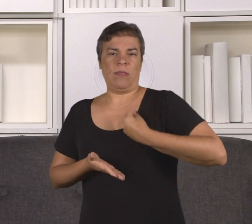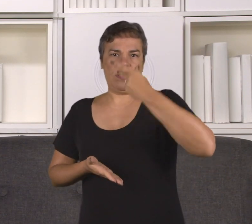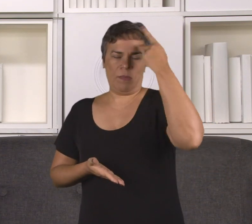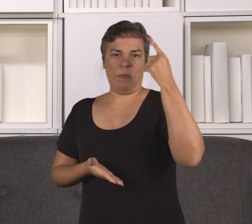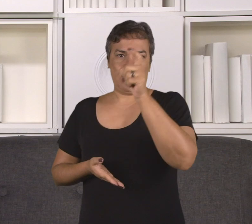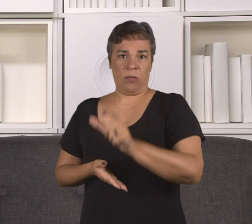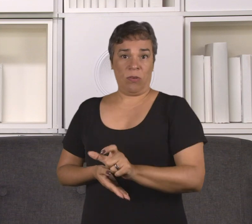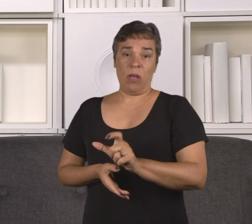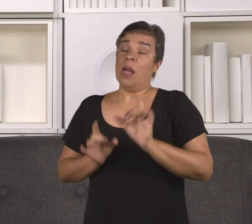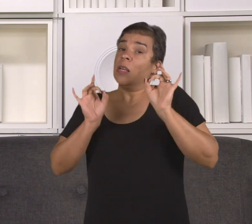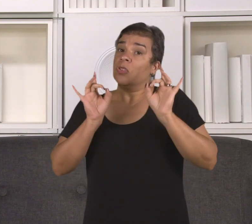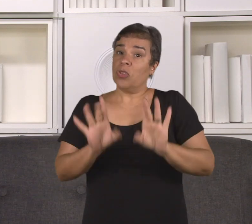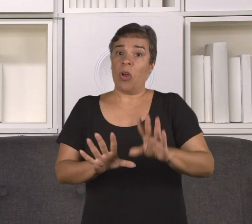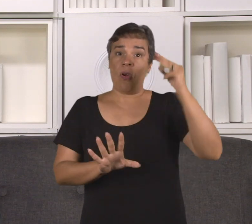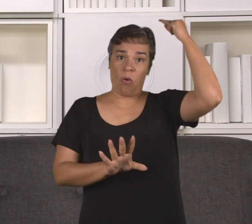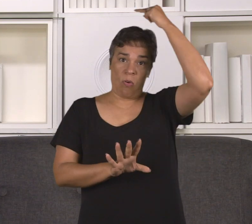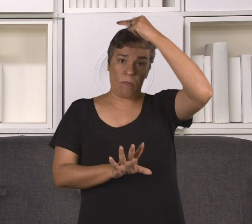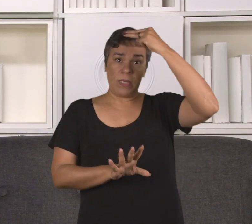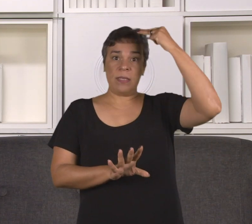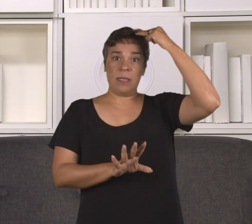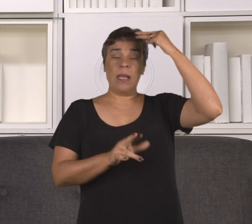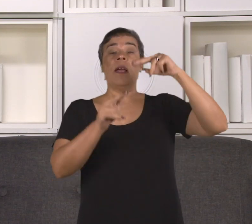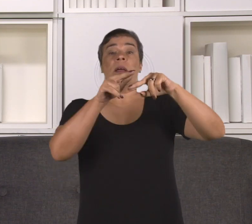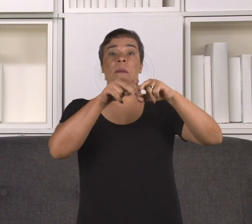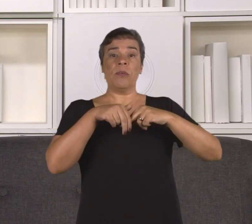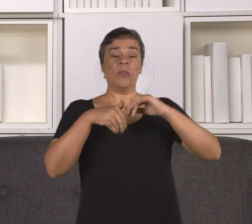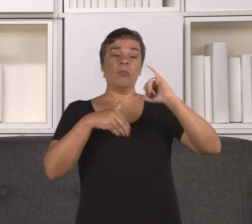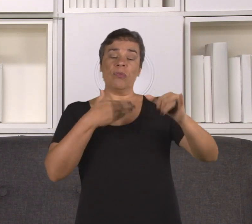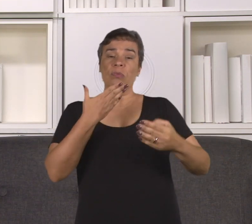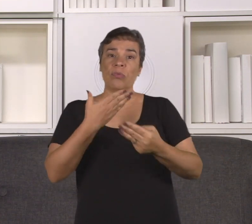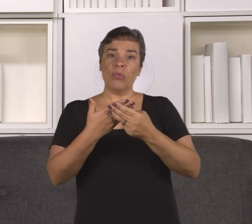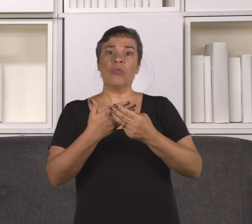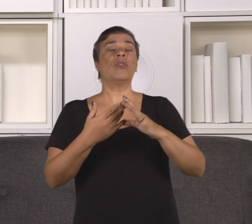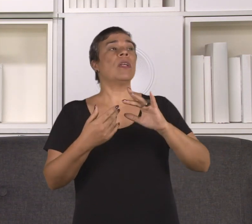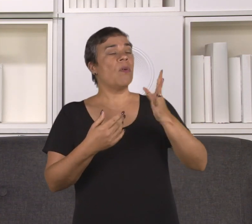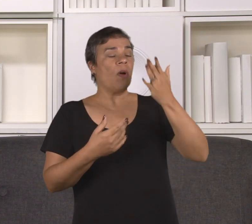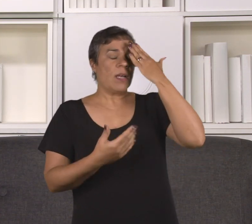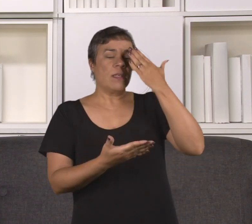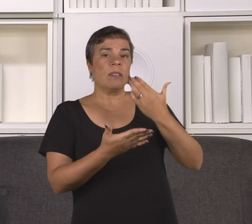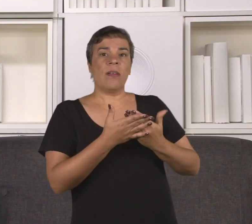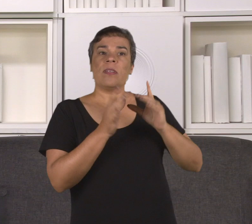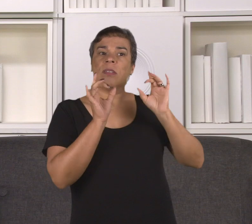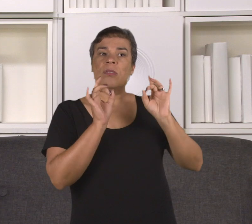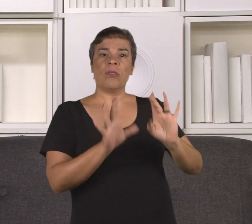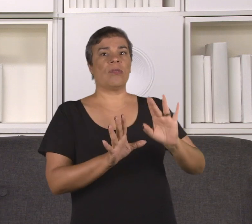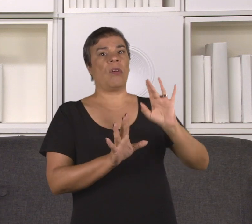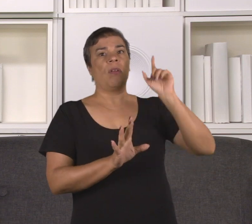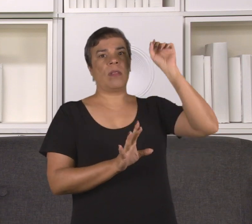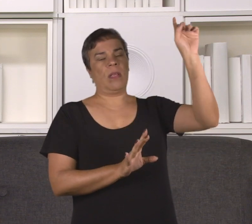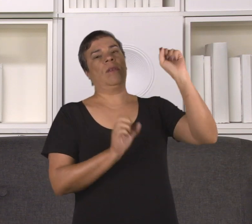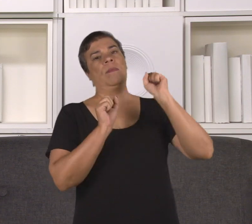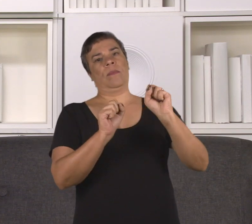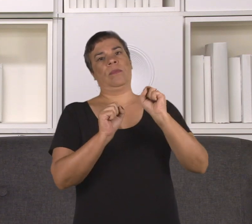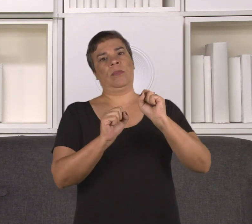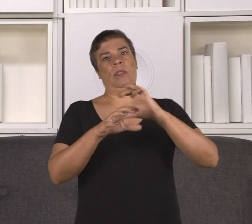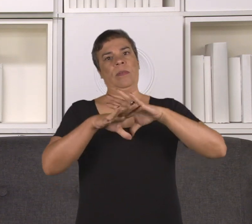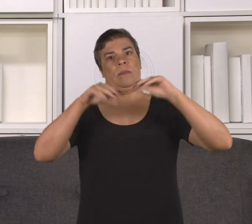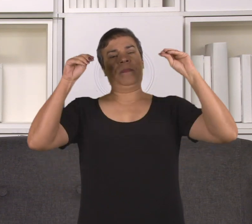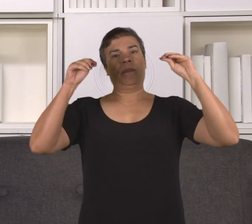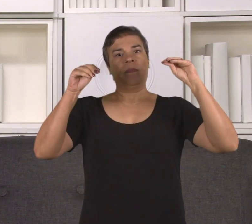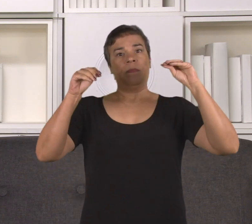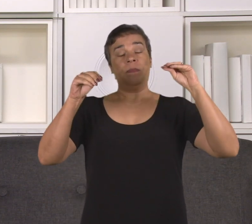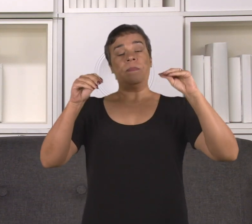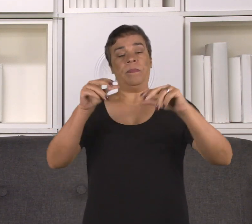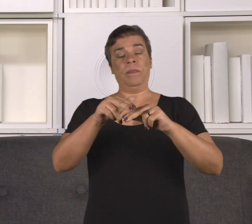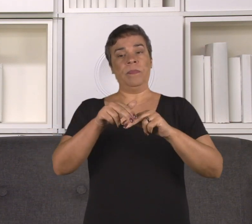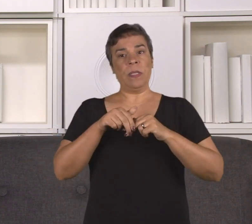eles acreditavam, então, que a cura de um cego de nascença seria um milagre messiânico. Então Jesus, como ele cura esse